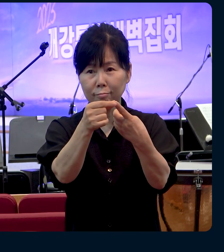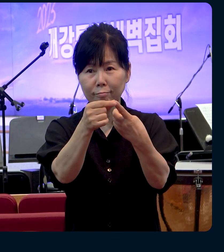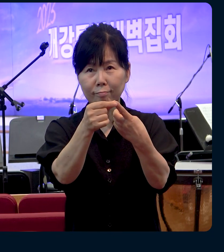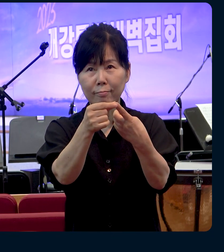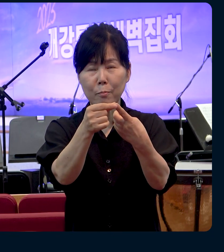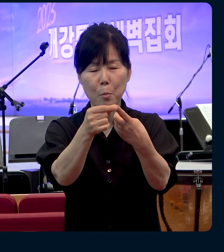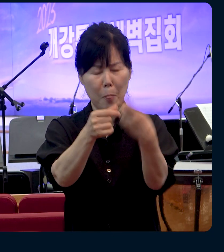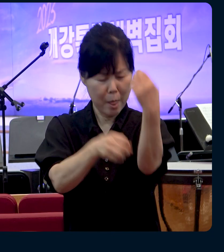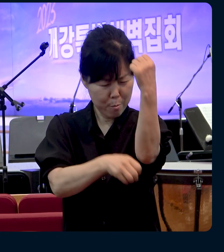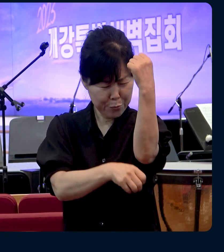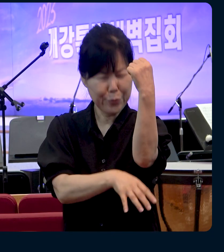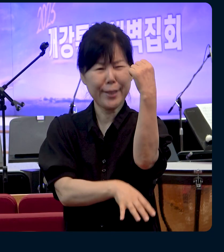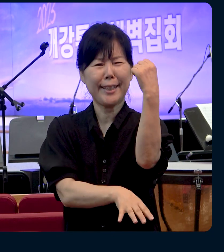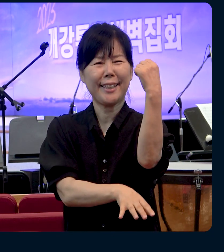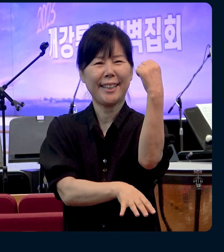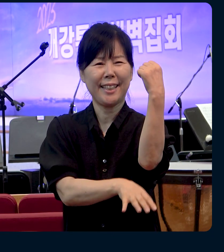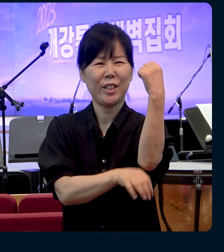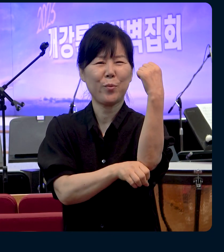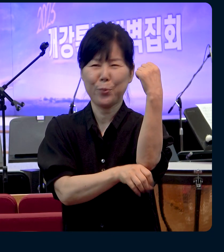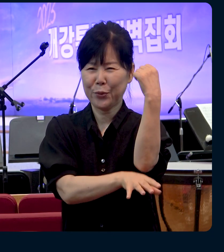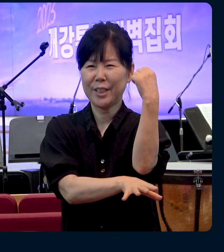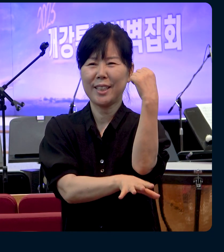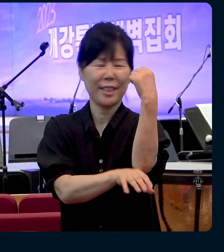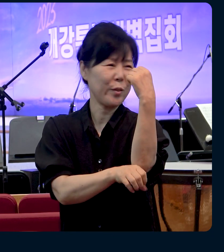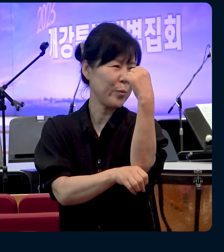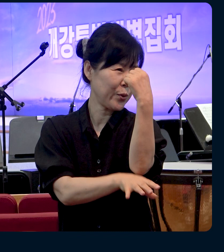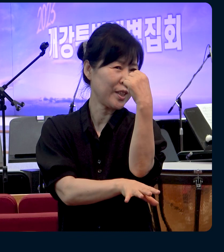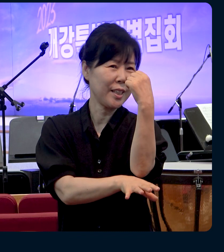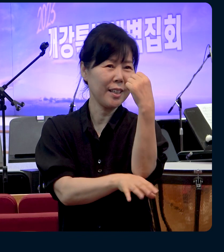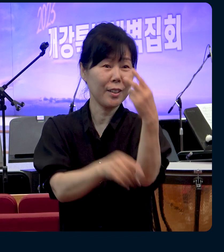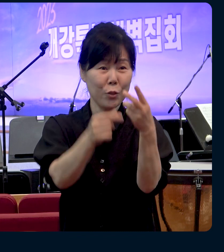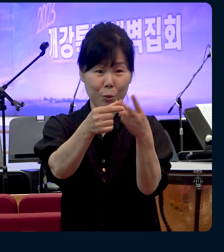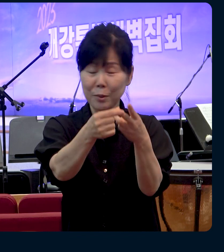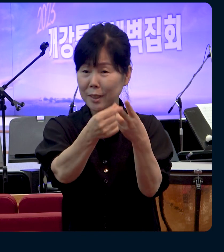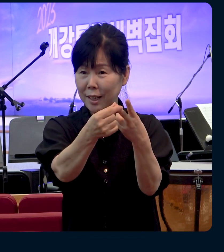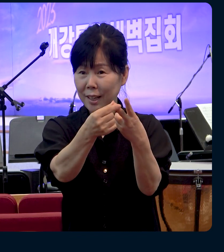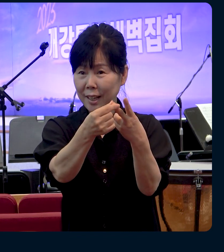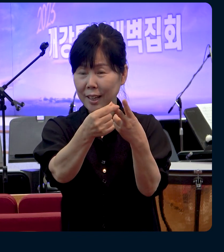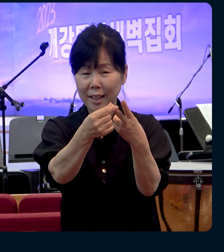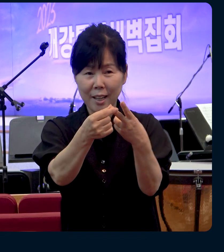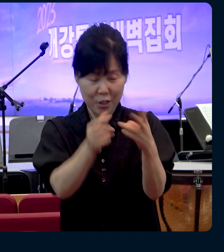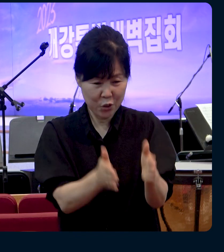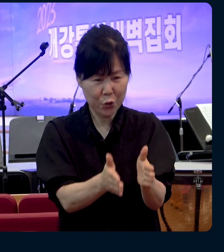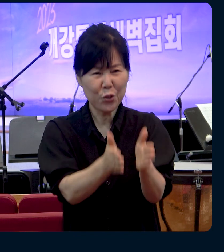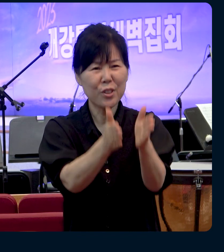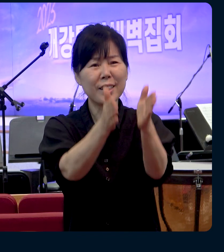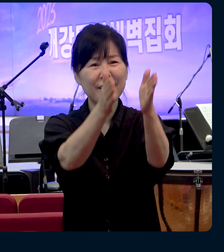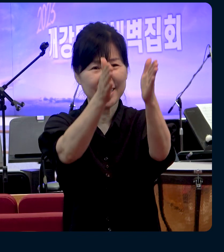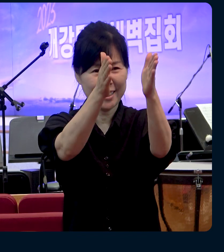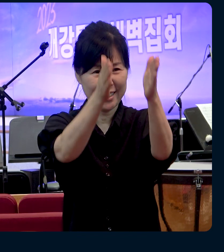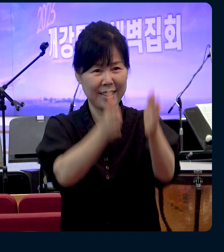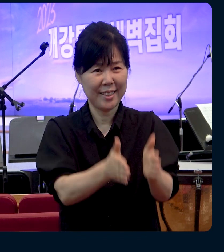뭐예요? 뿌리를. 그렇죠? 그 다음에 두 번째 뭐예요? 줄기